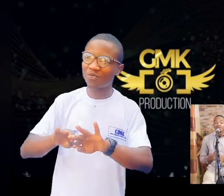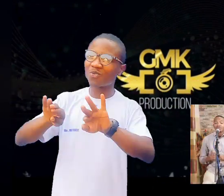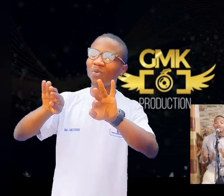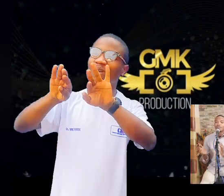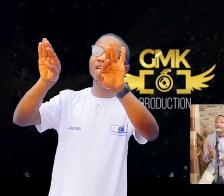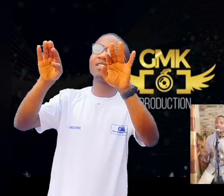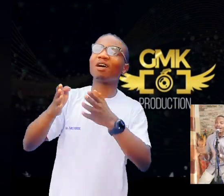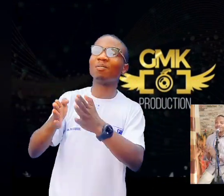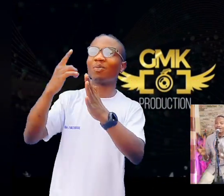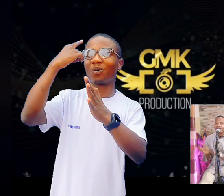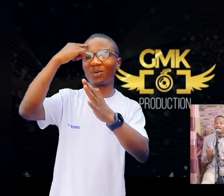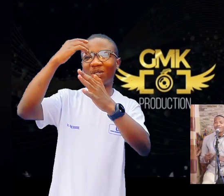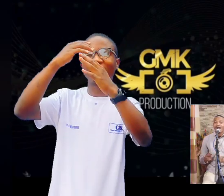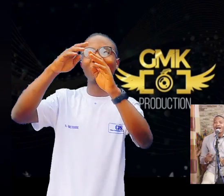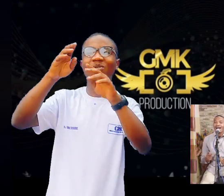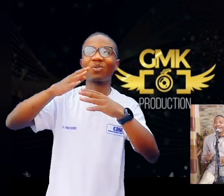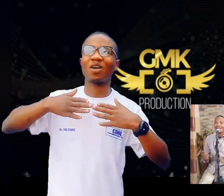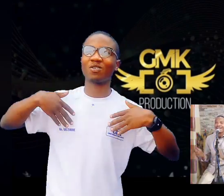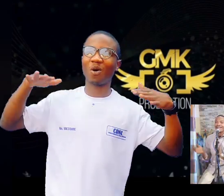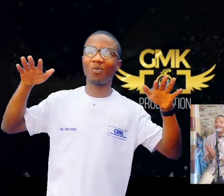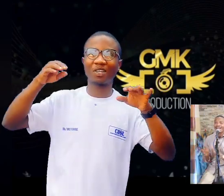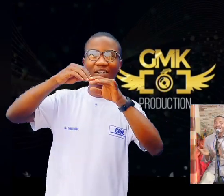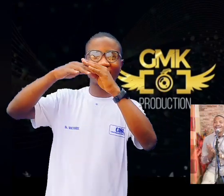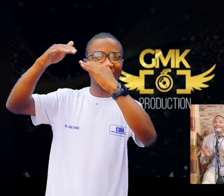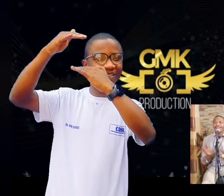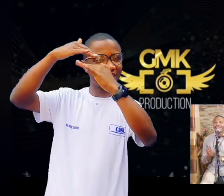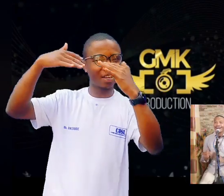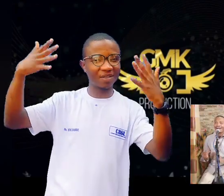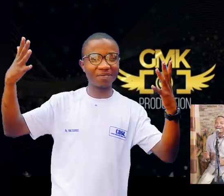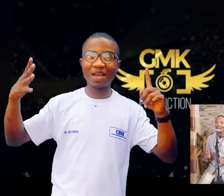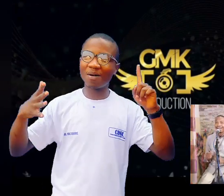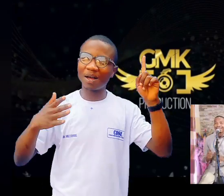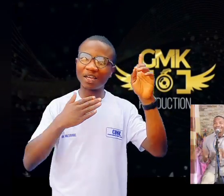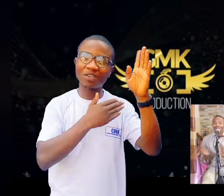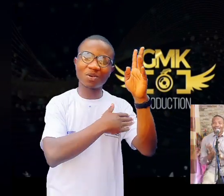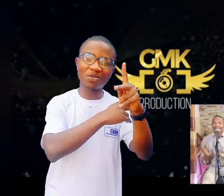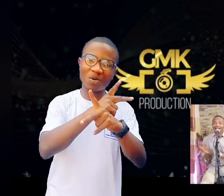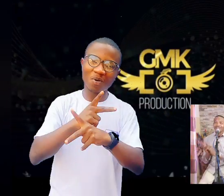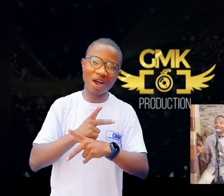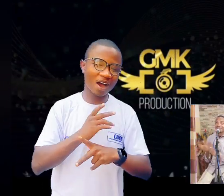chemin dans le ciel. C'est Dieu la prendra soin de moi.